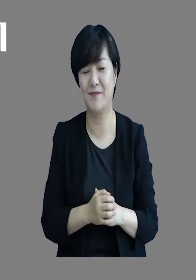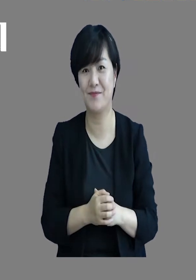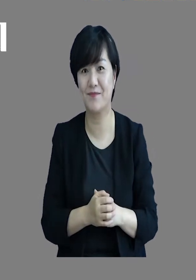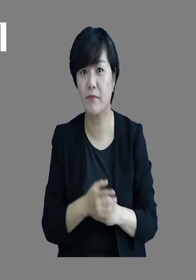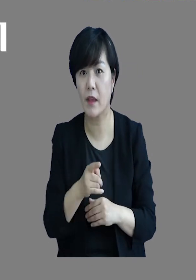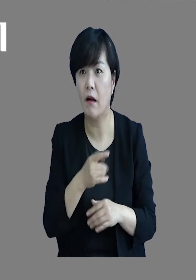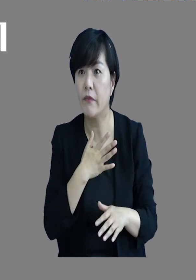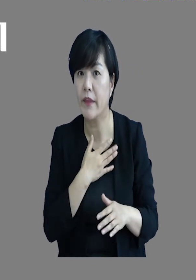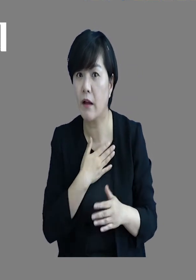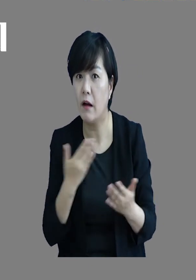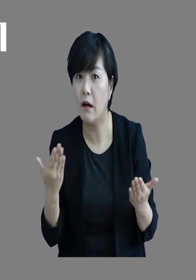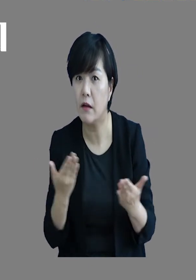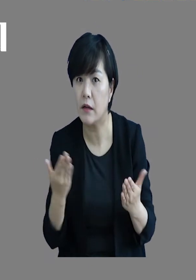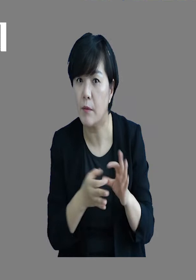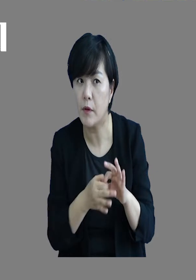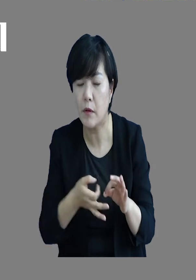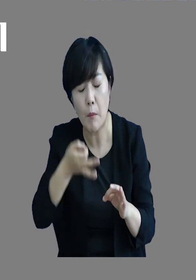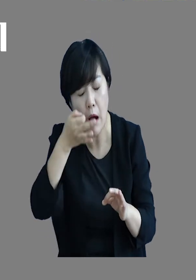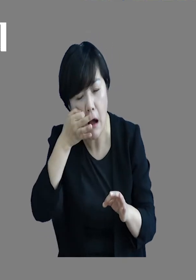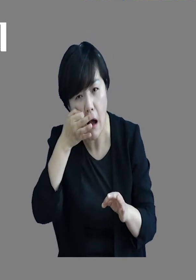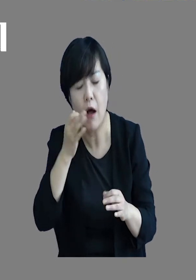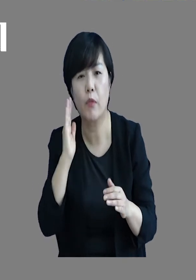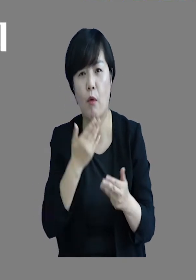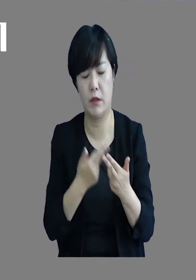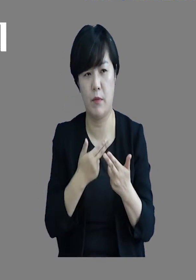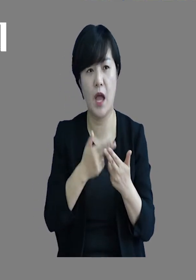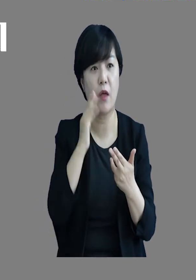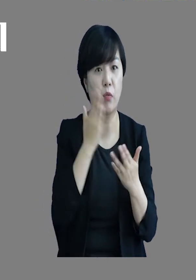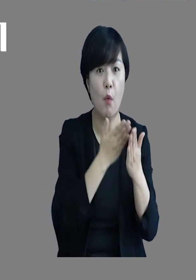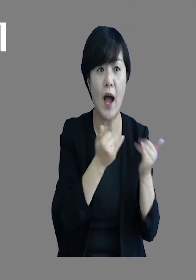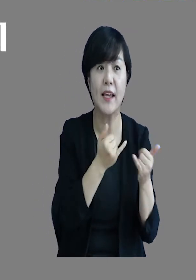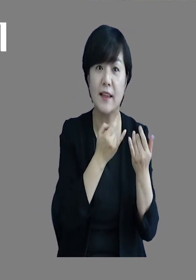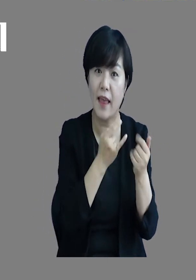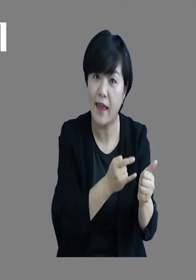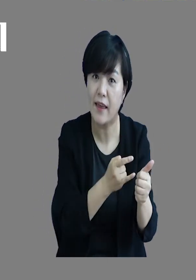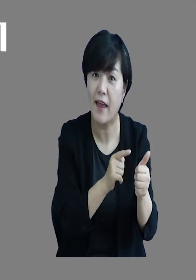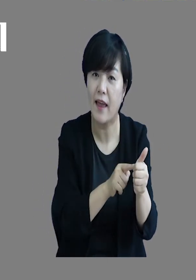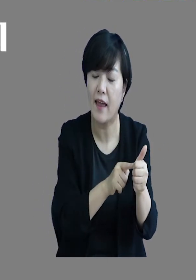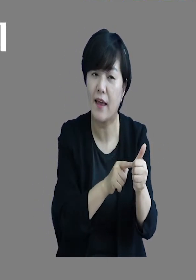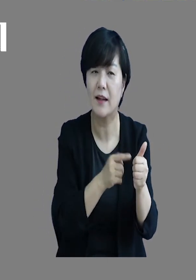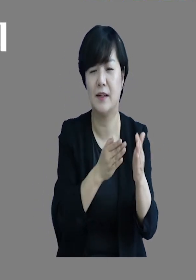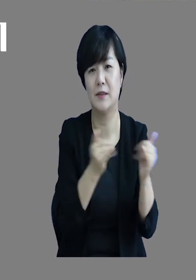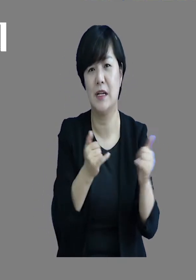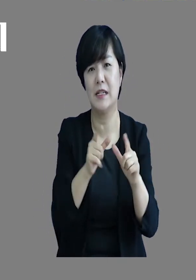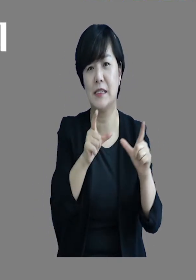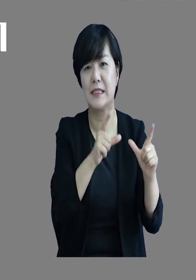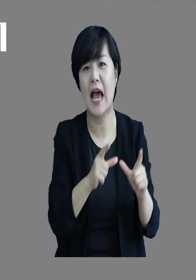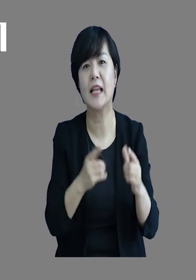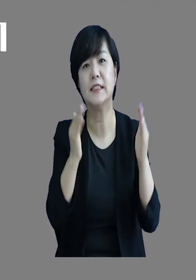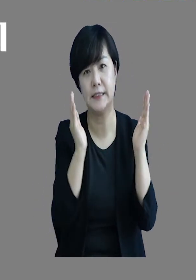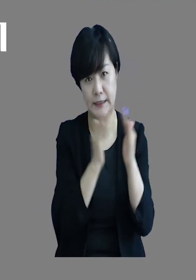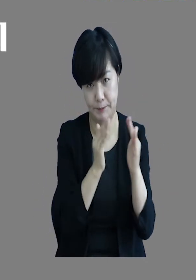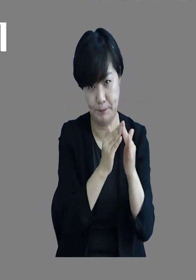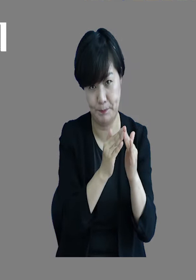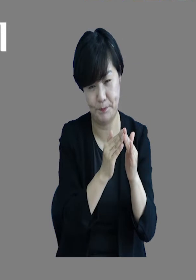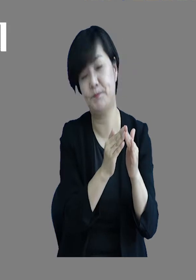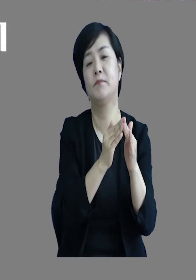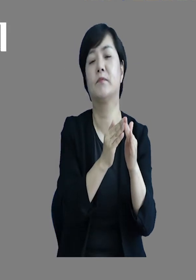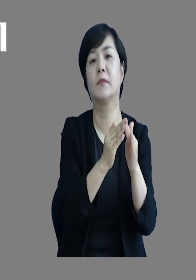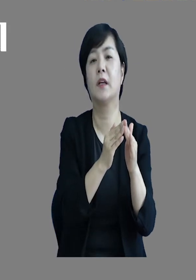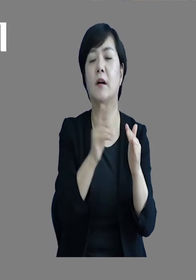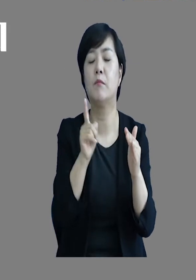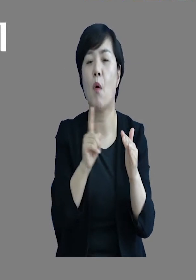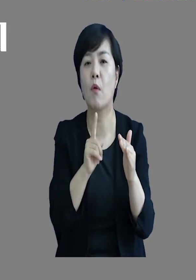이렇게 근무를 하면서 보니까 농아인협회는 농인들에게 그분들이 사시는 집 같고,